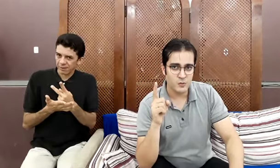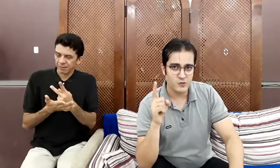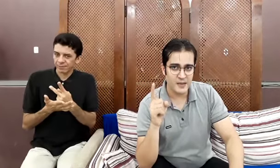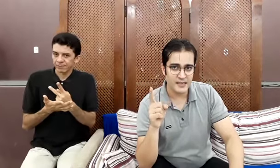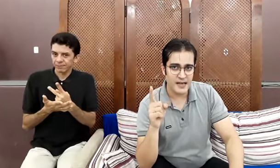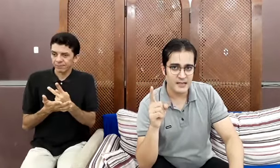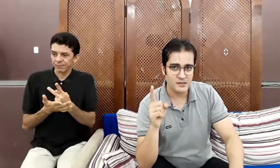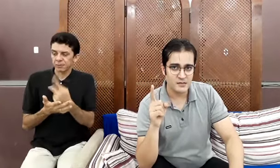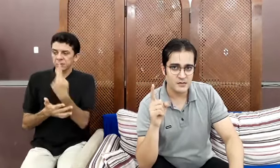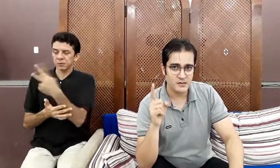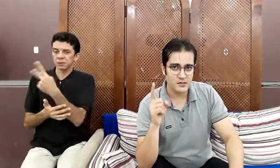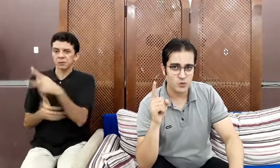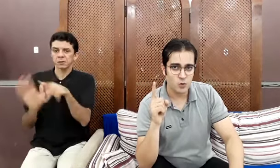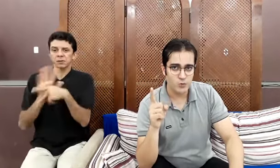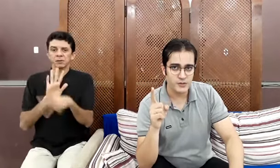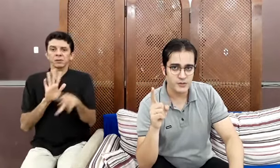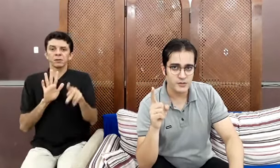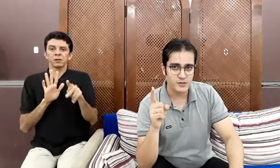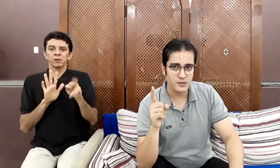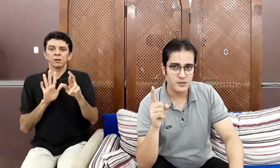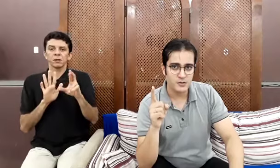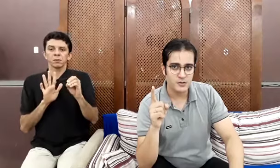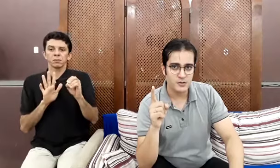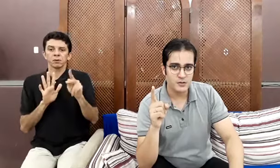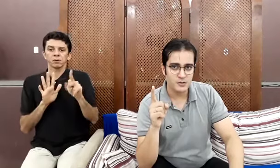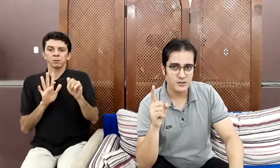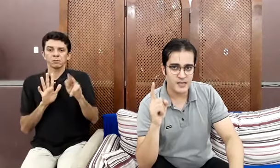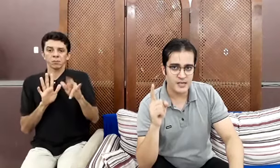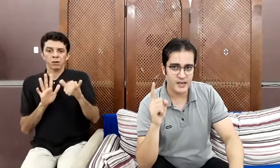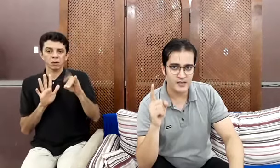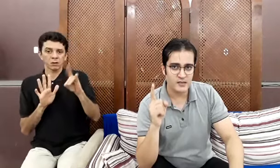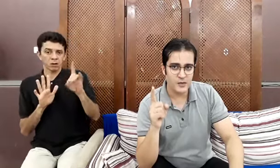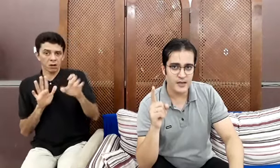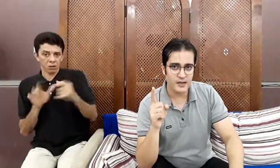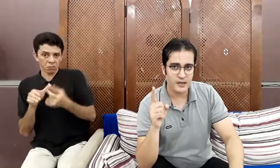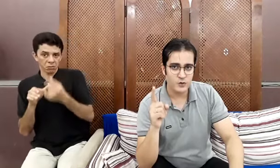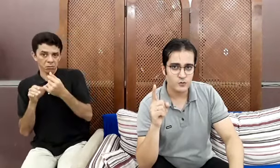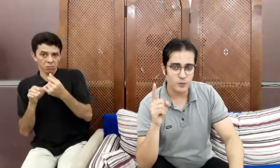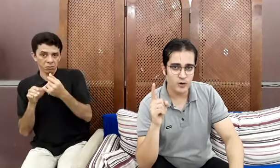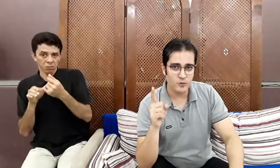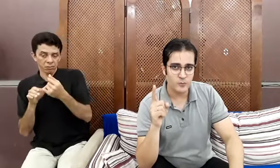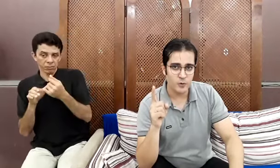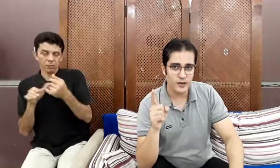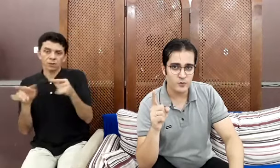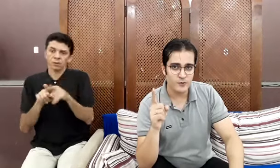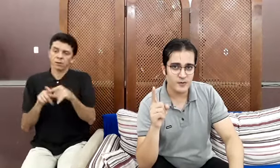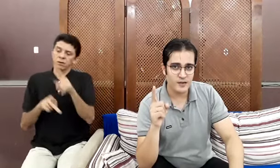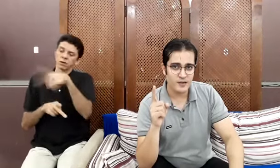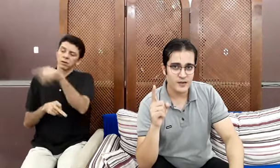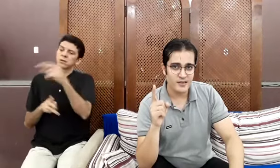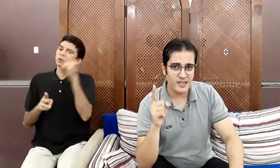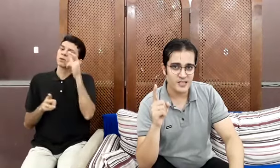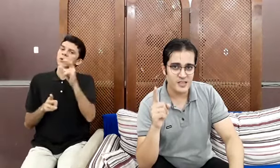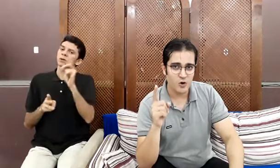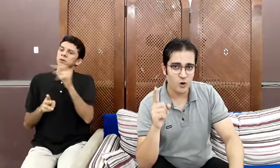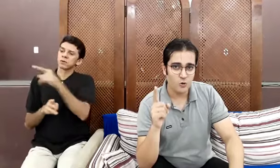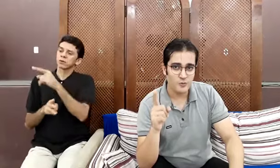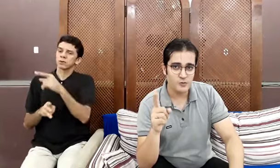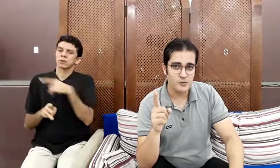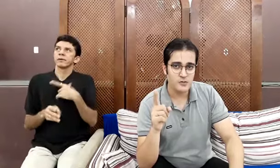sua prosperidade, seu coaching? Você acha que a intenção é que os políticos deixem de